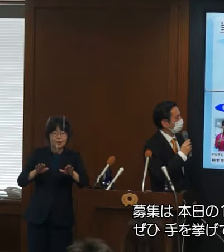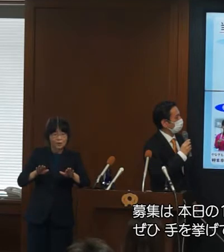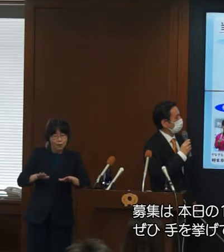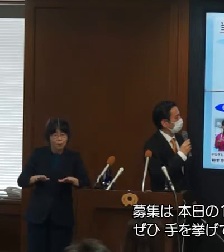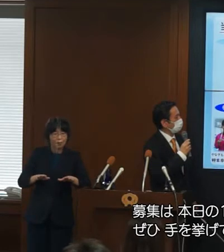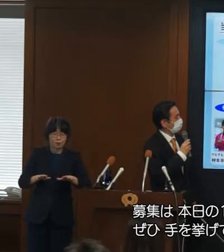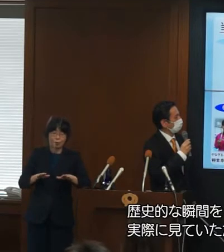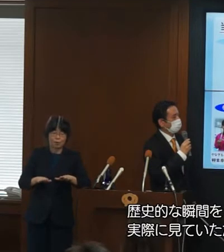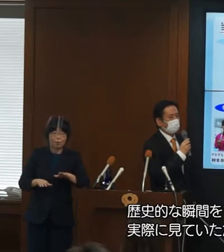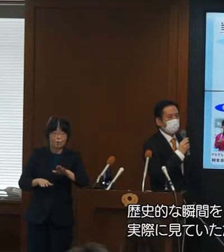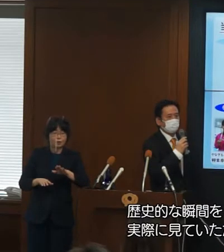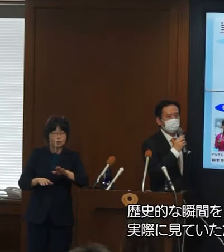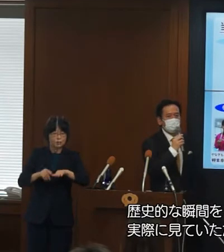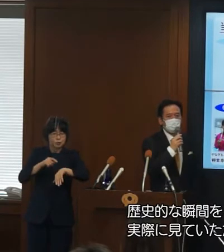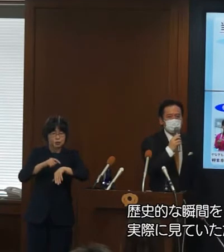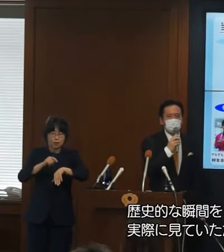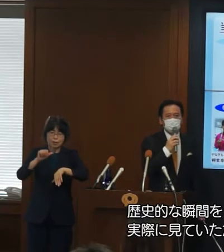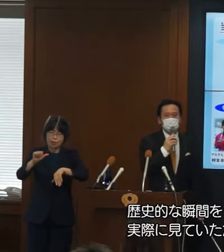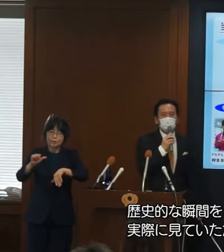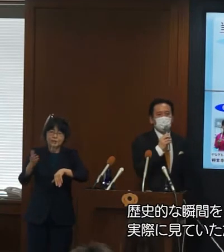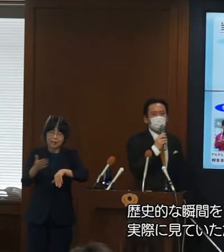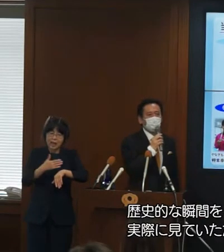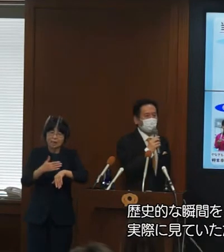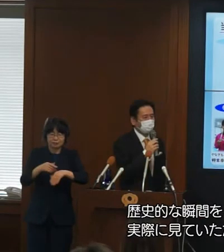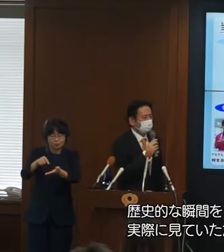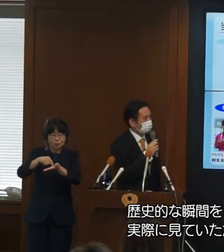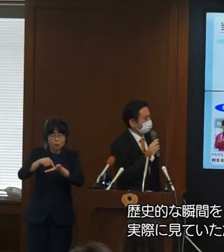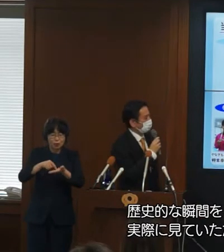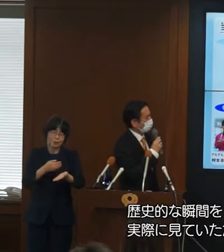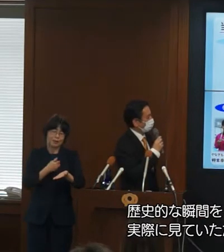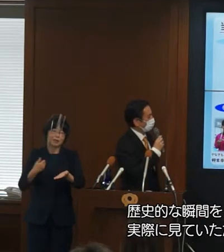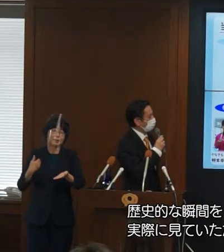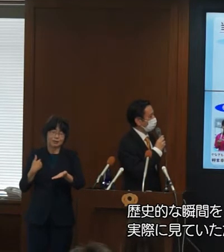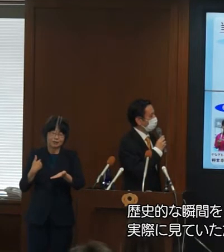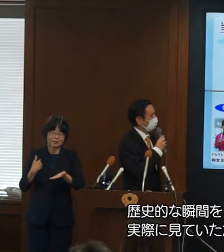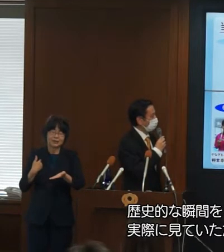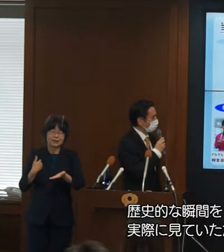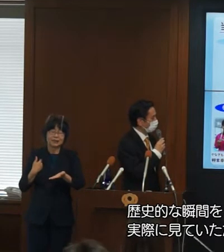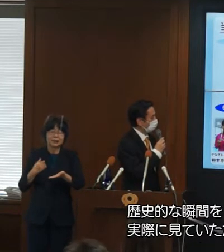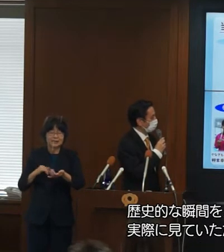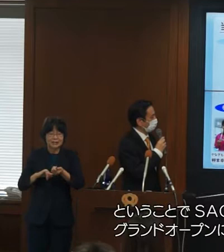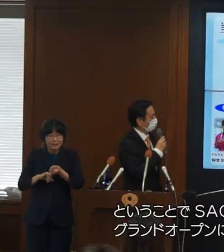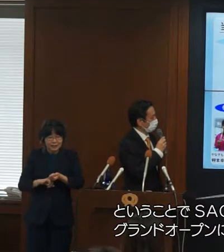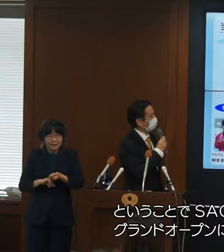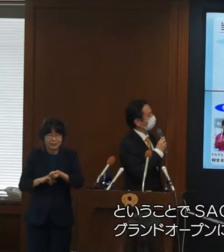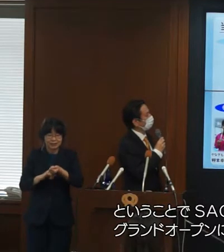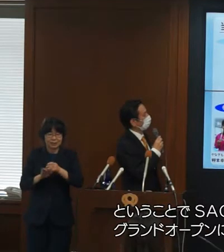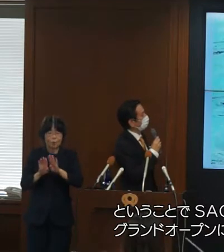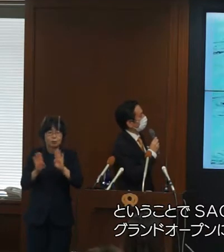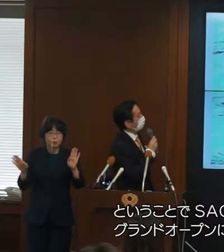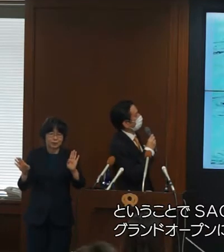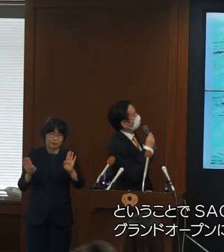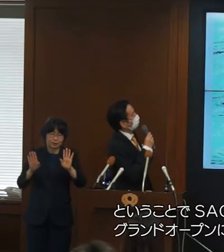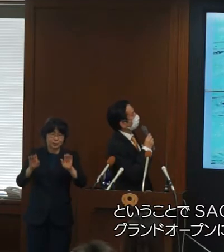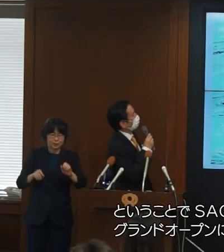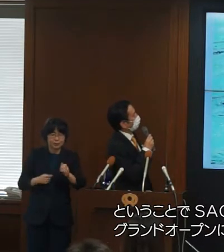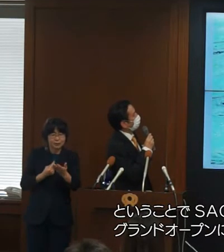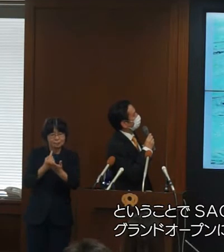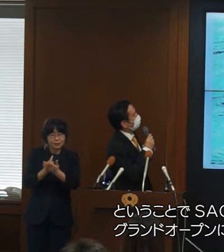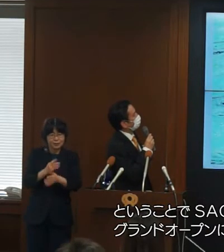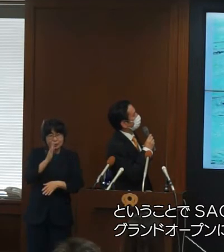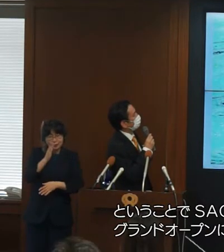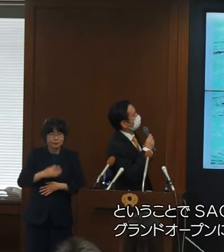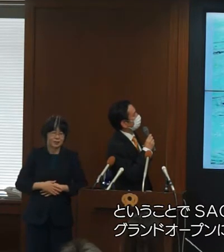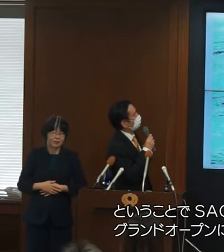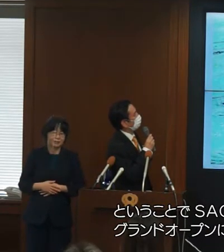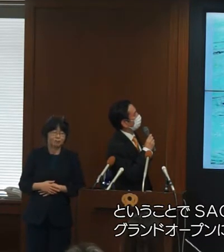手を挙げていただいて、歴史的な瞬間を、実際に見ていただきたいと思います。はい、ということで、